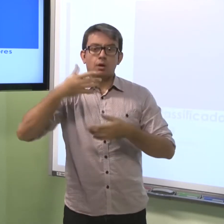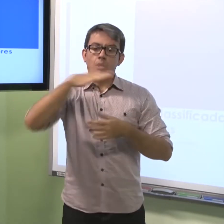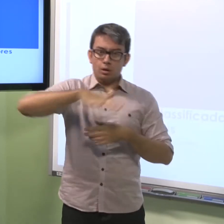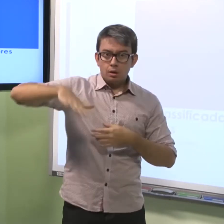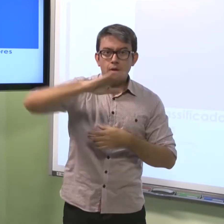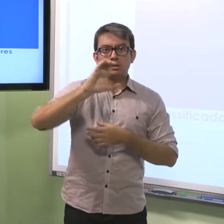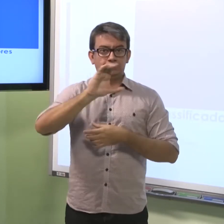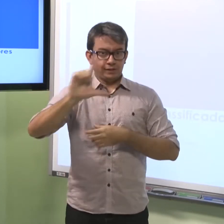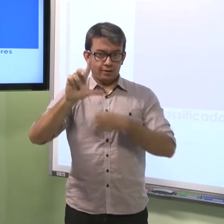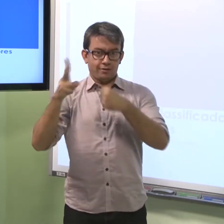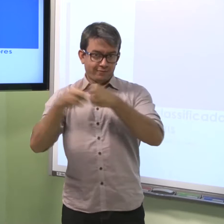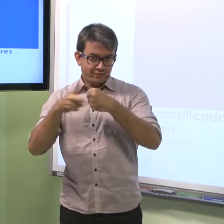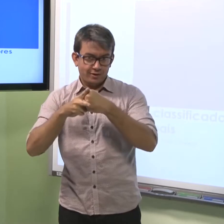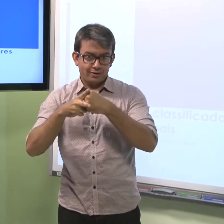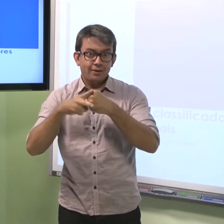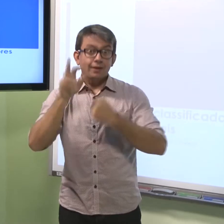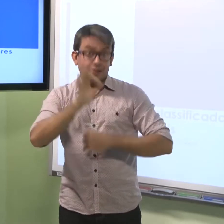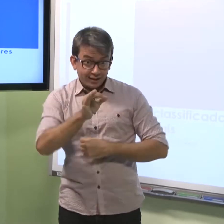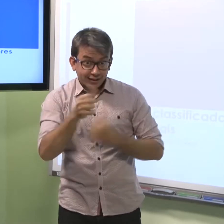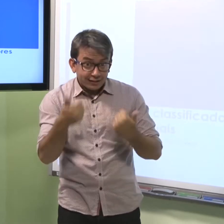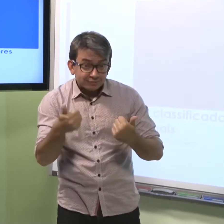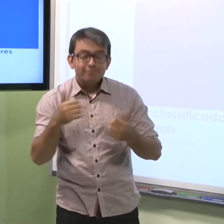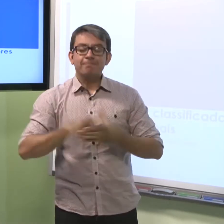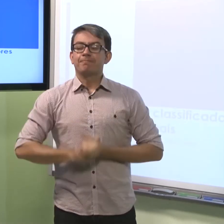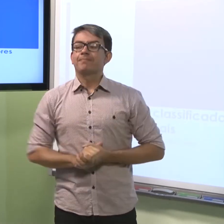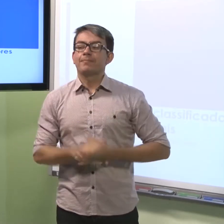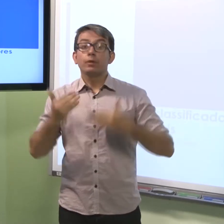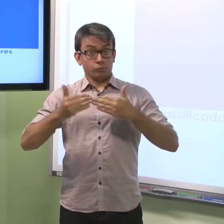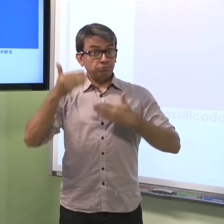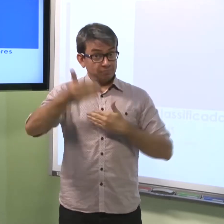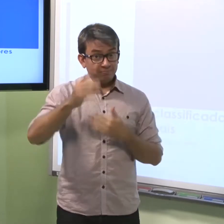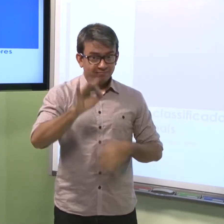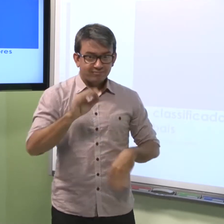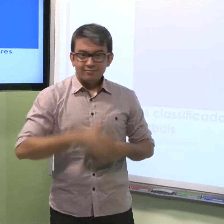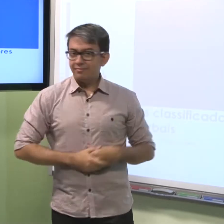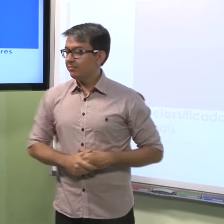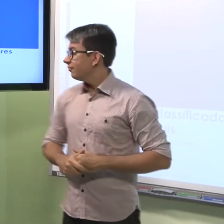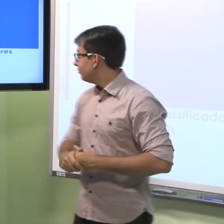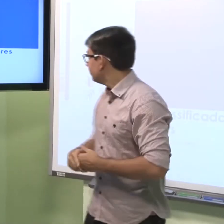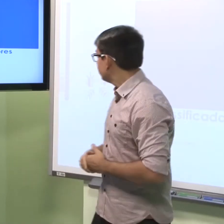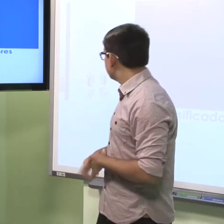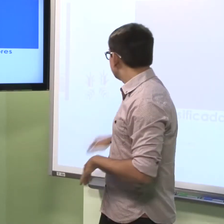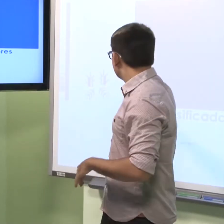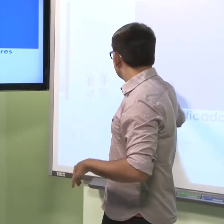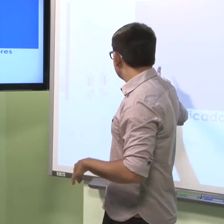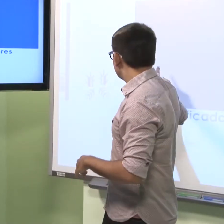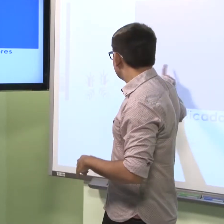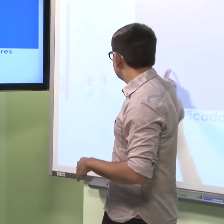Então, a unidade 3 nós estudaremos classificadores verbais, ok? Vamos dar prosseguimento.